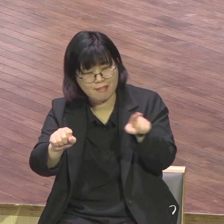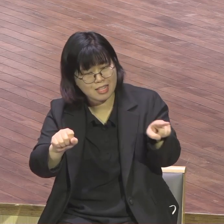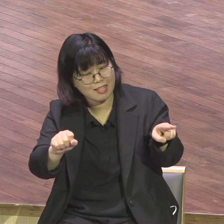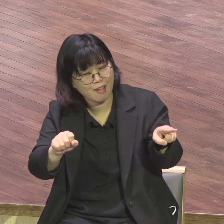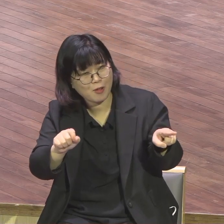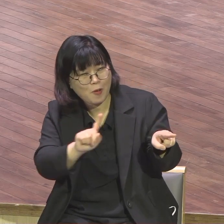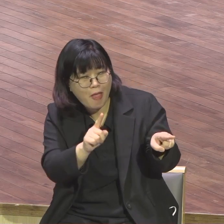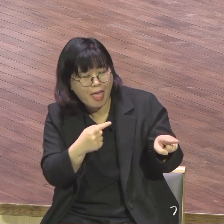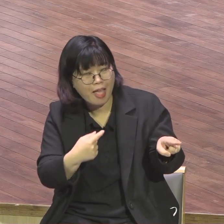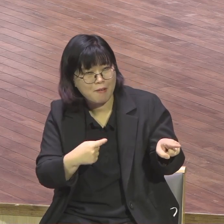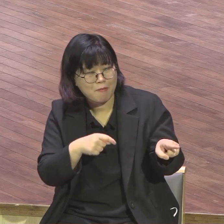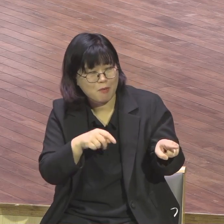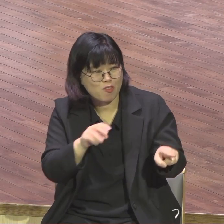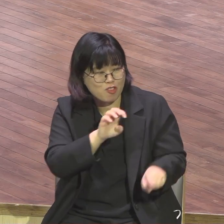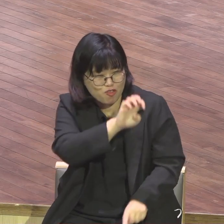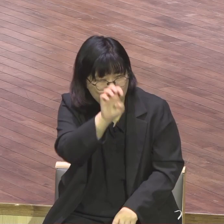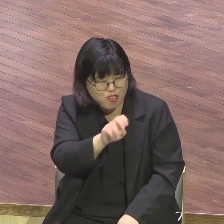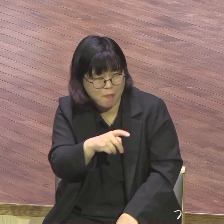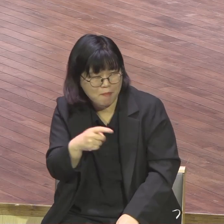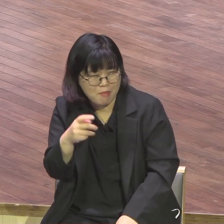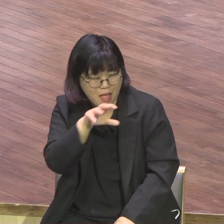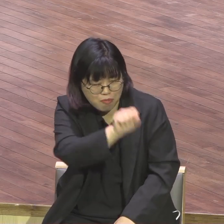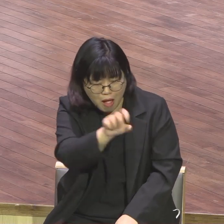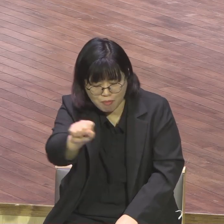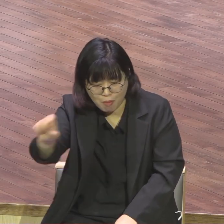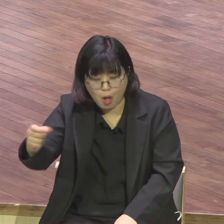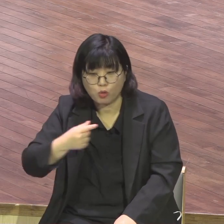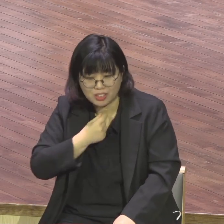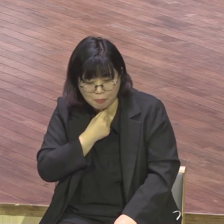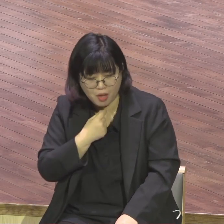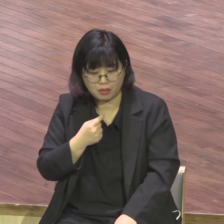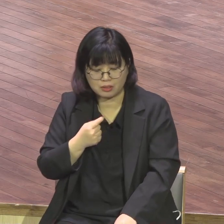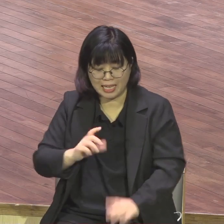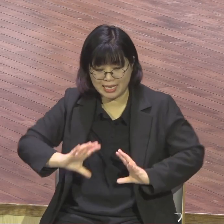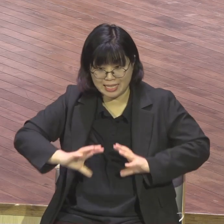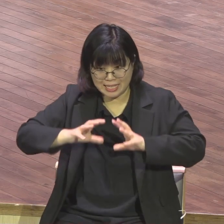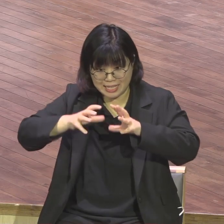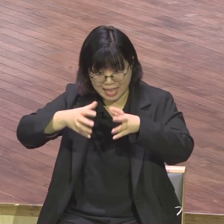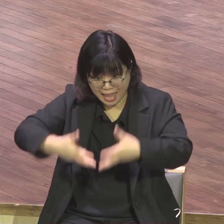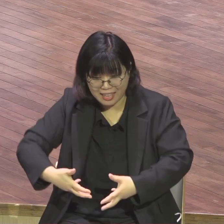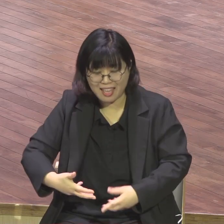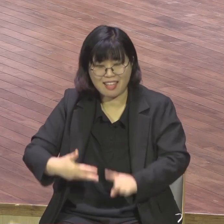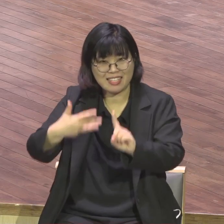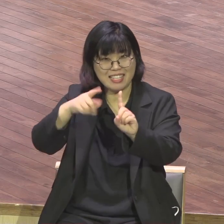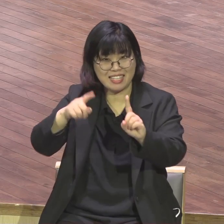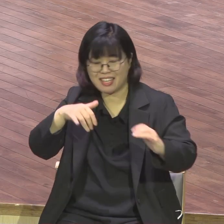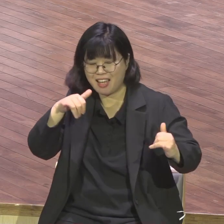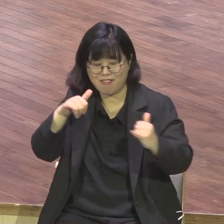너무 부정적이고 너무 그렇게 좌절을 했어요.